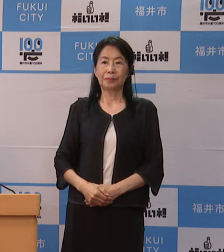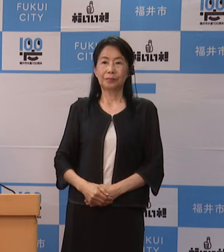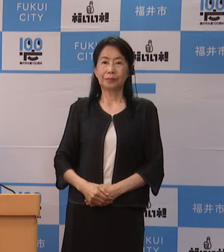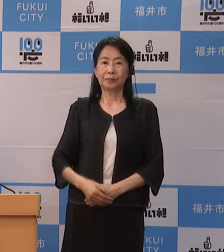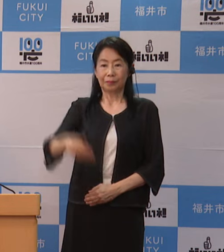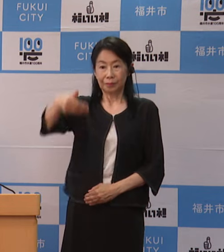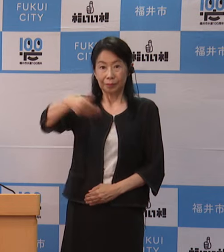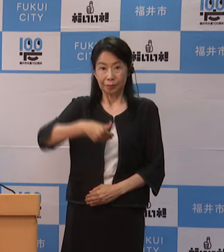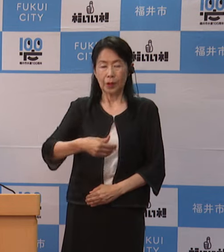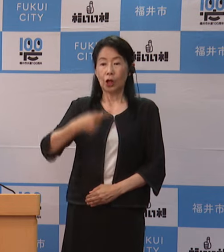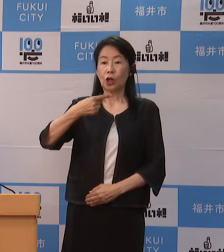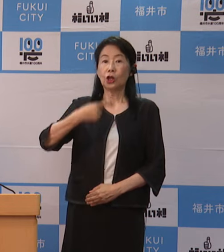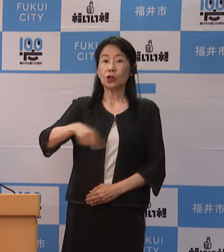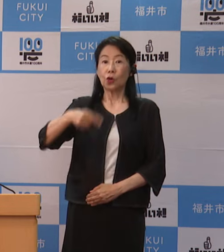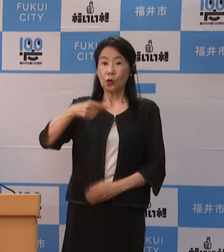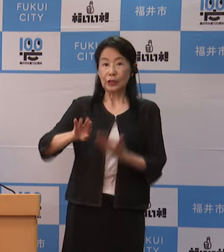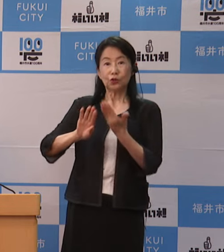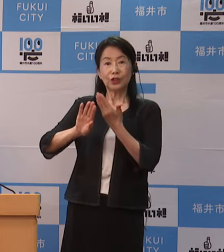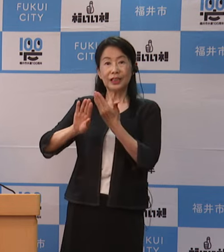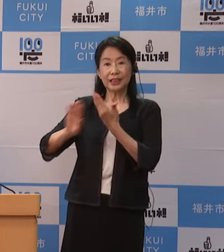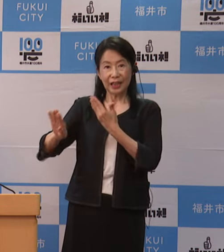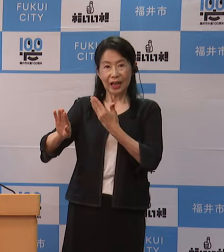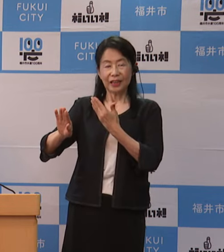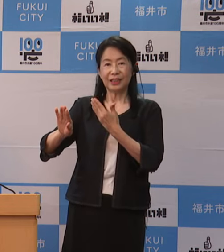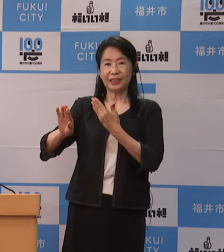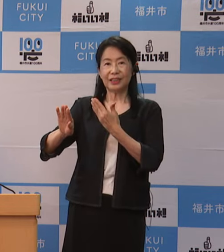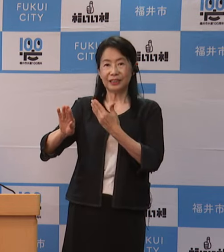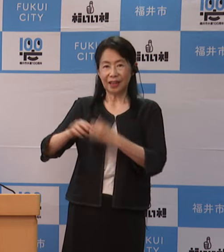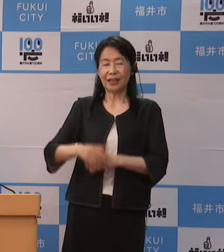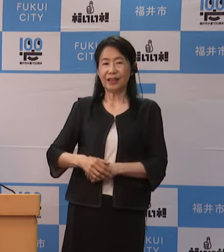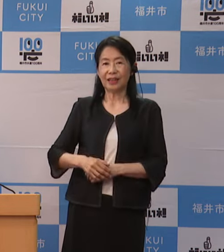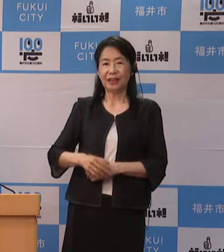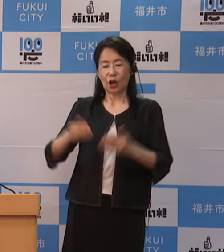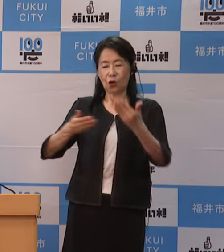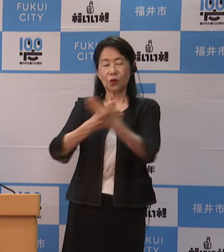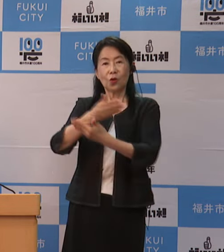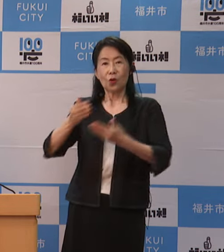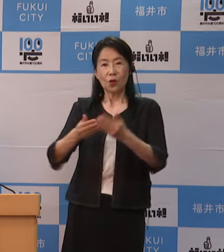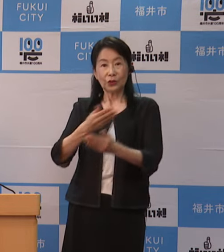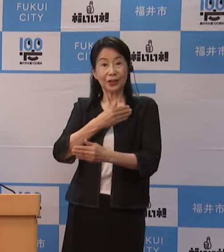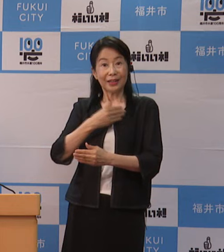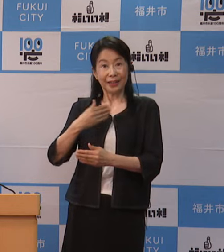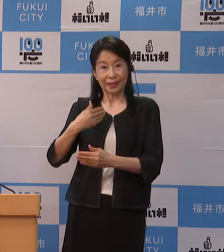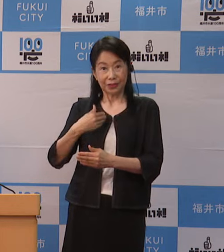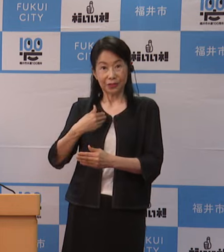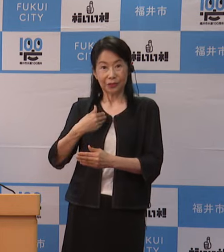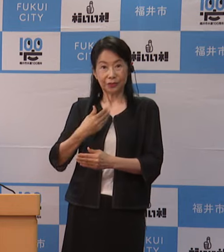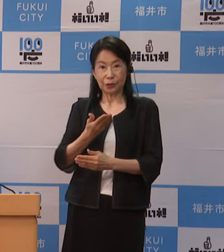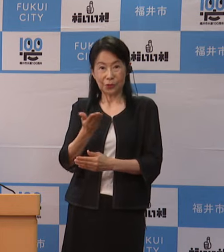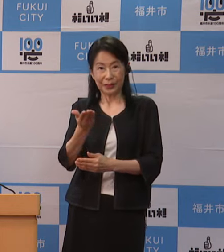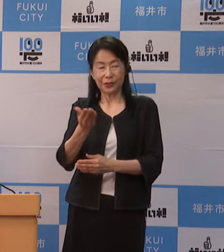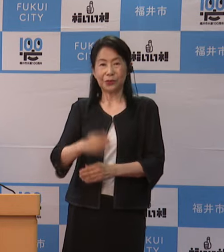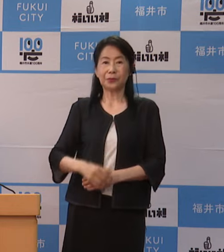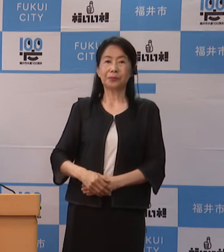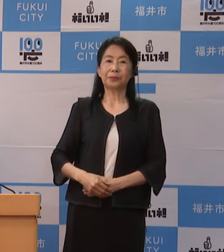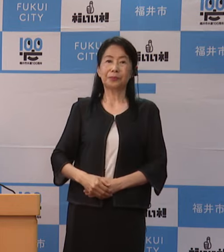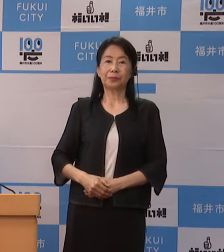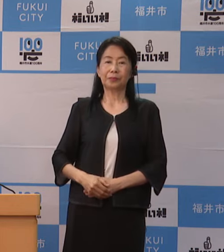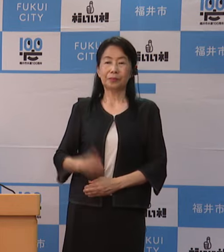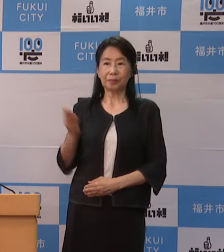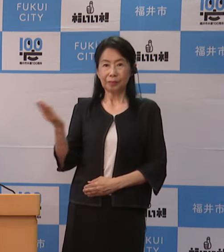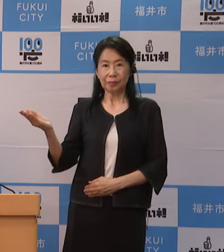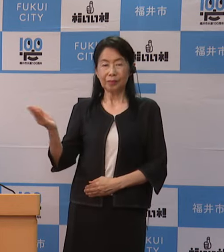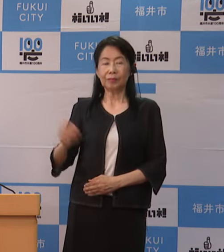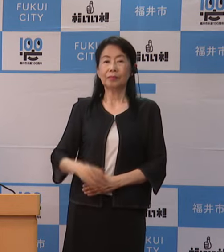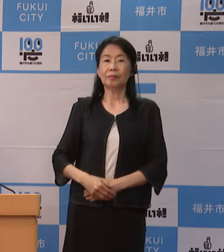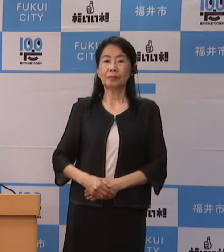はい、すいません、教育分野以外の他の分野で何かその交流の可能性というところは探れましたでしょうか。 そ